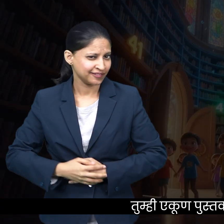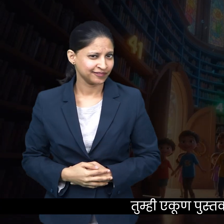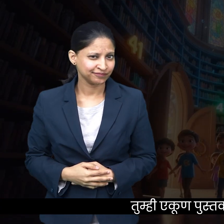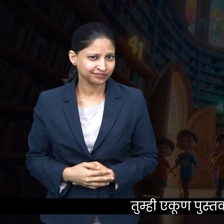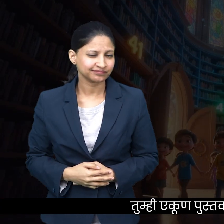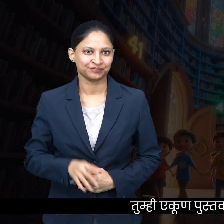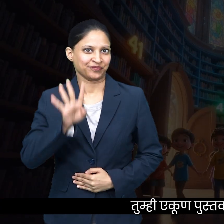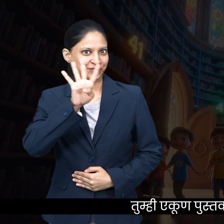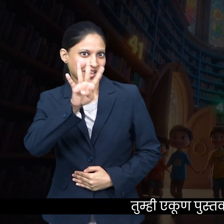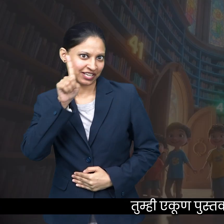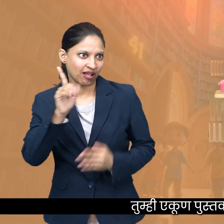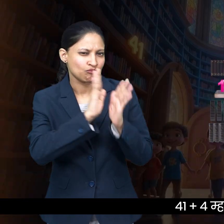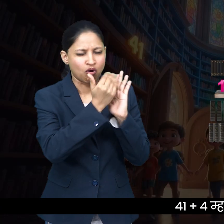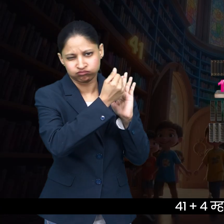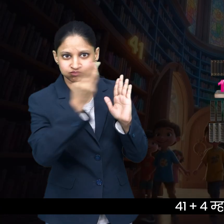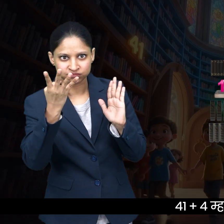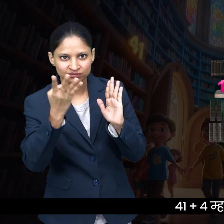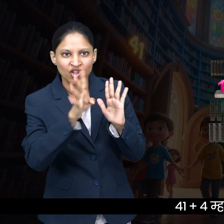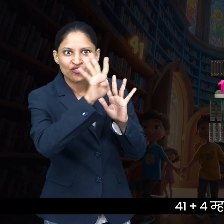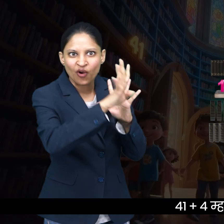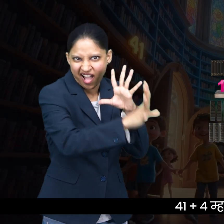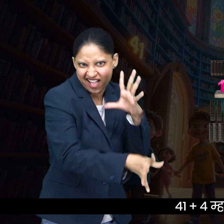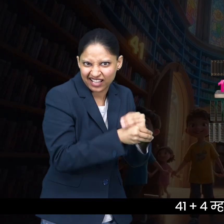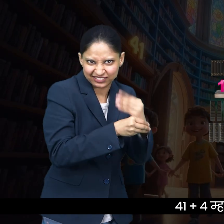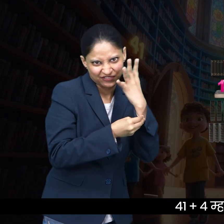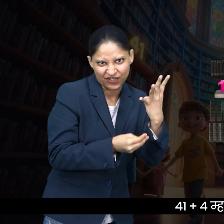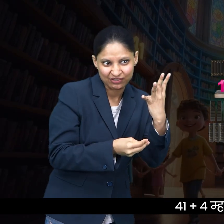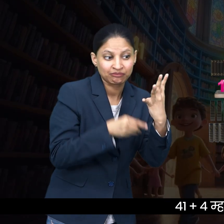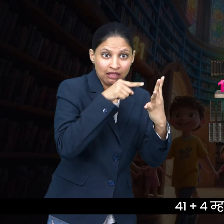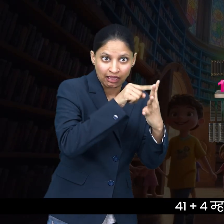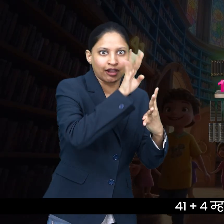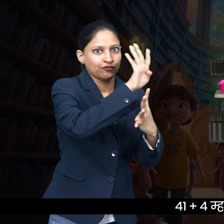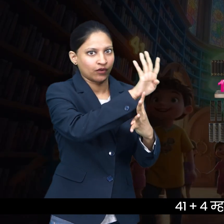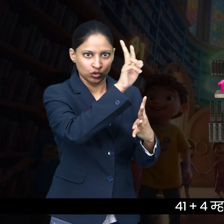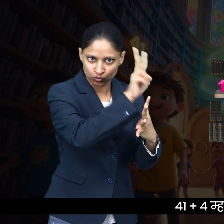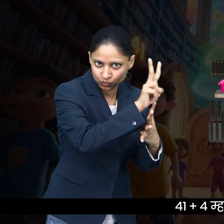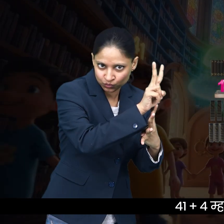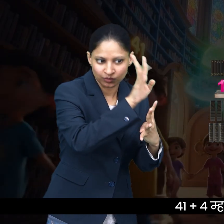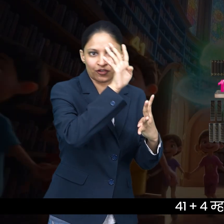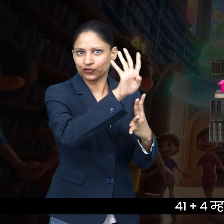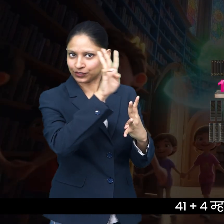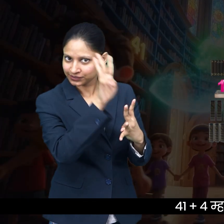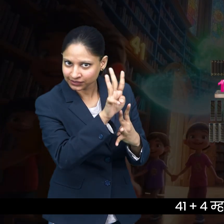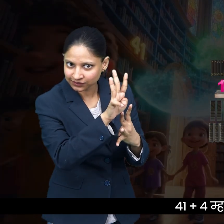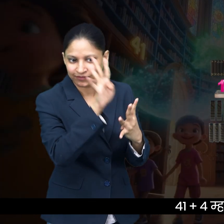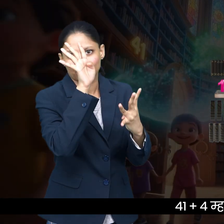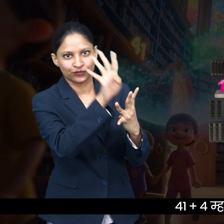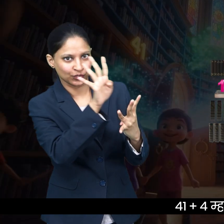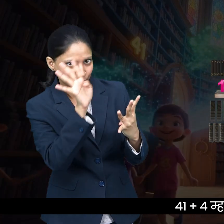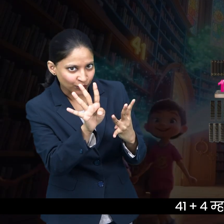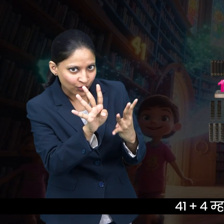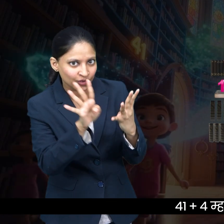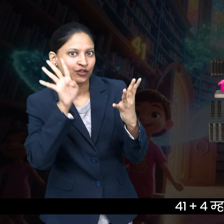संख्या जोडू शकता का? 41 अधिक 4 म्हणजे 42,